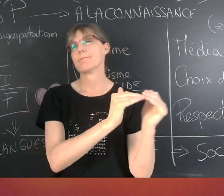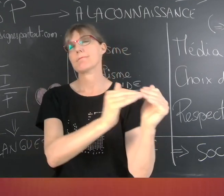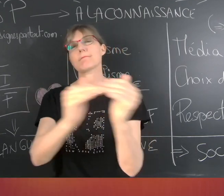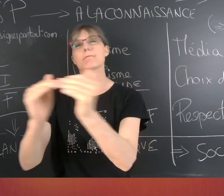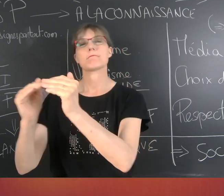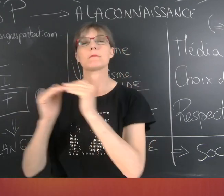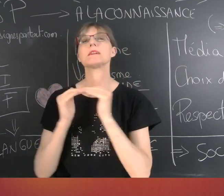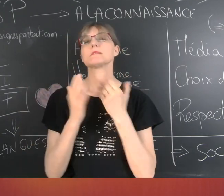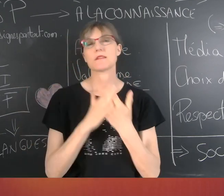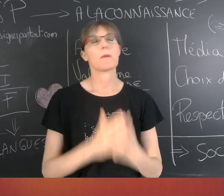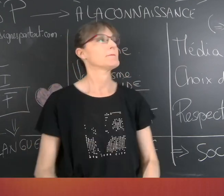eh bien, on est tous égaux.